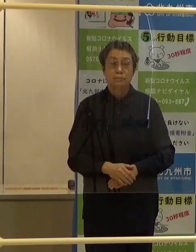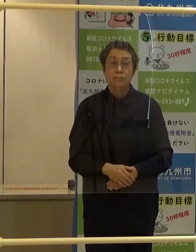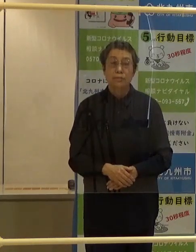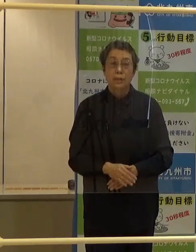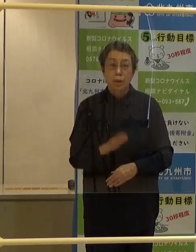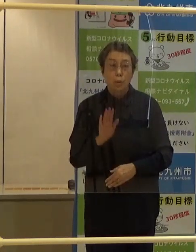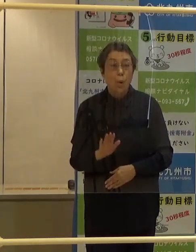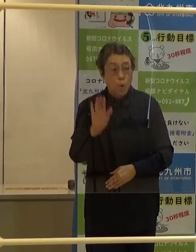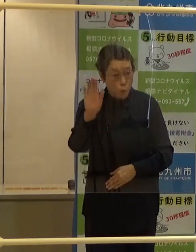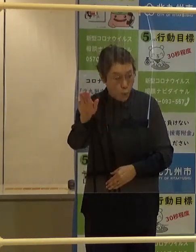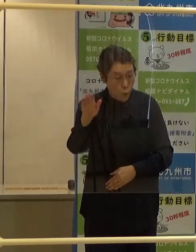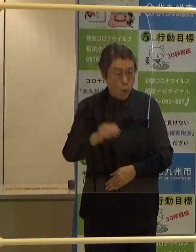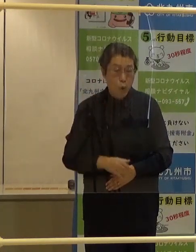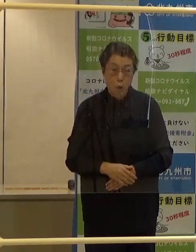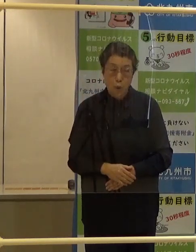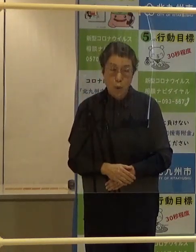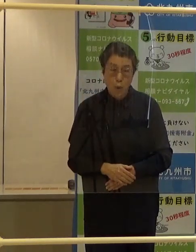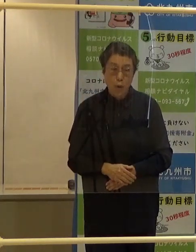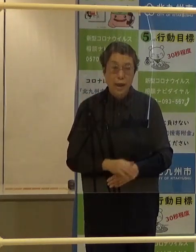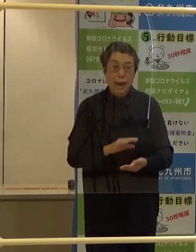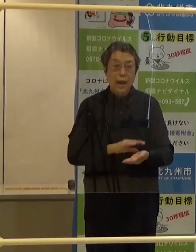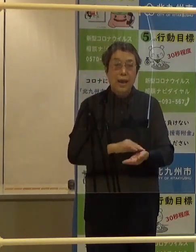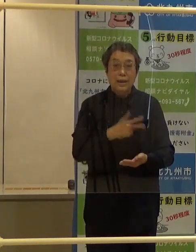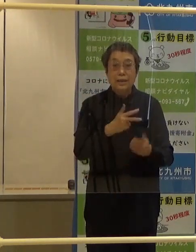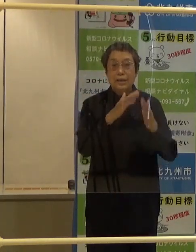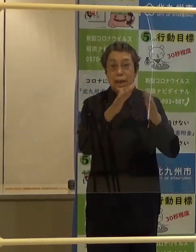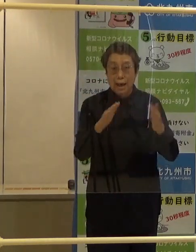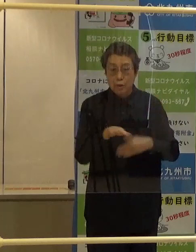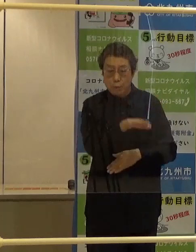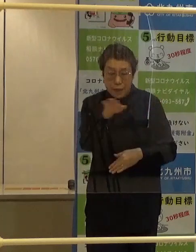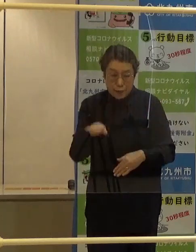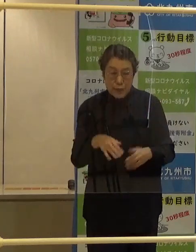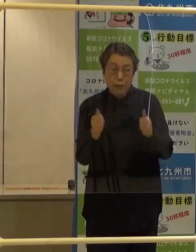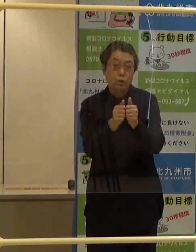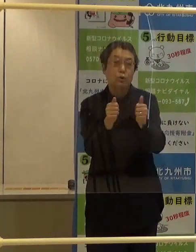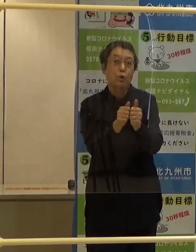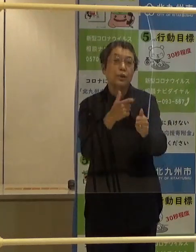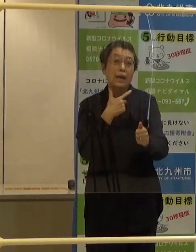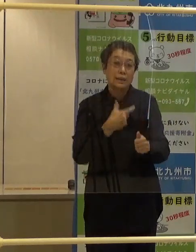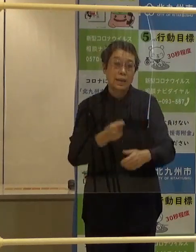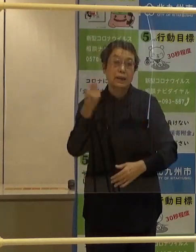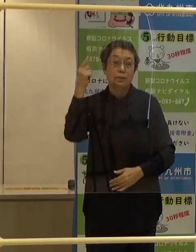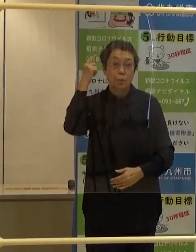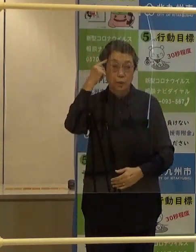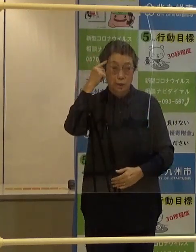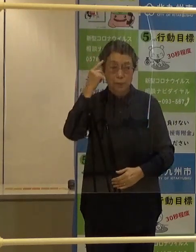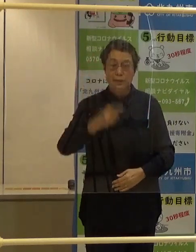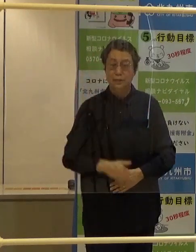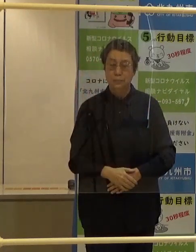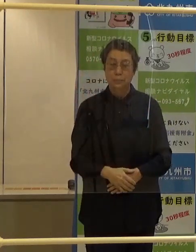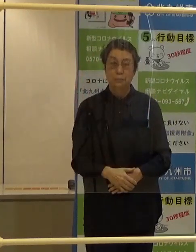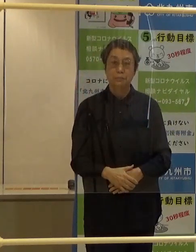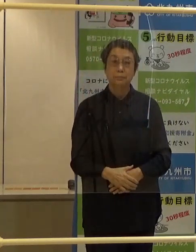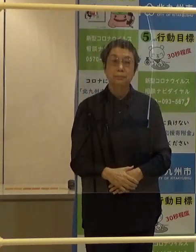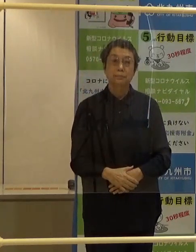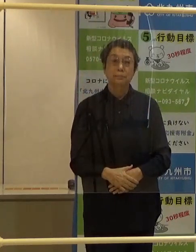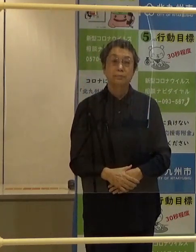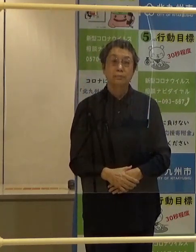ことを含めて医師会の皆様と相談をさせていただければありがたいと思っております。